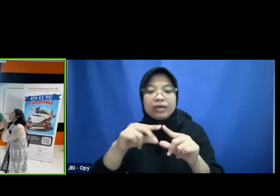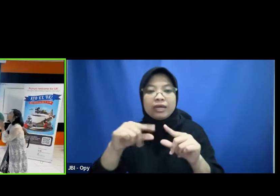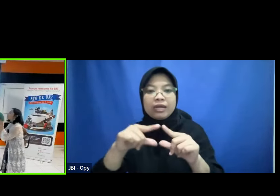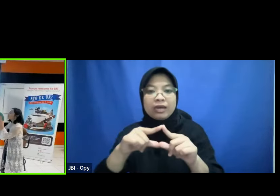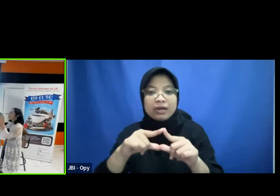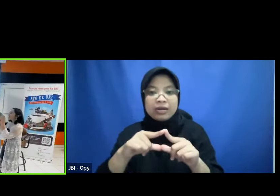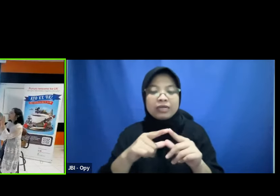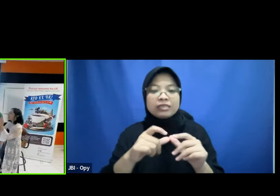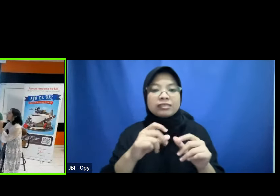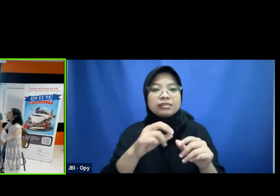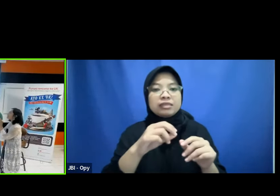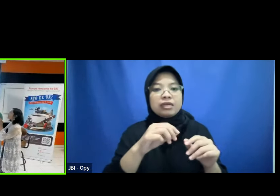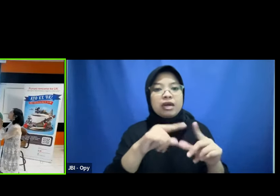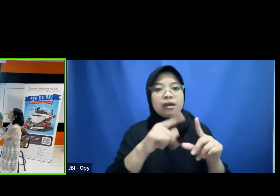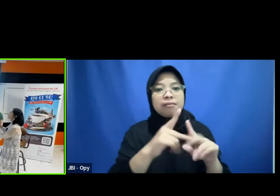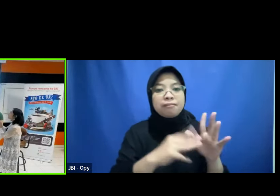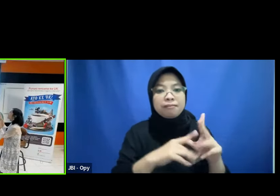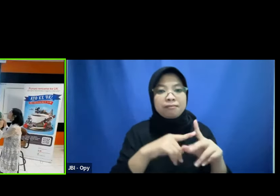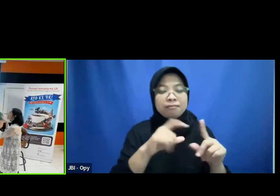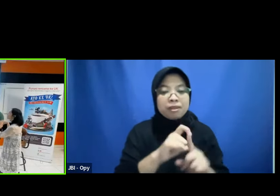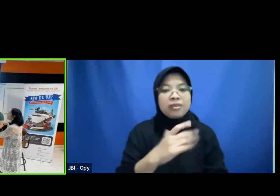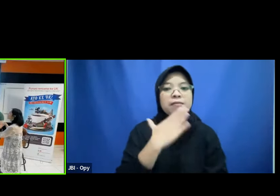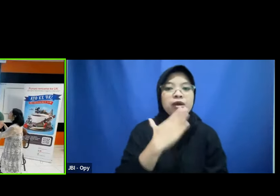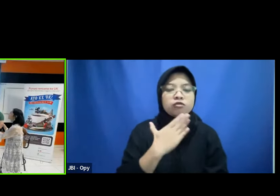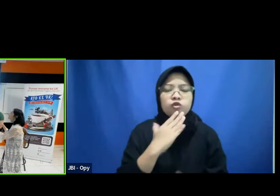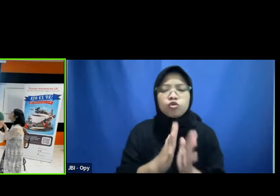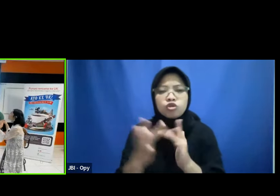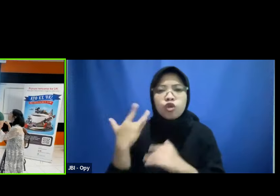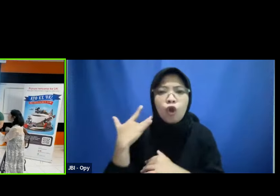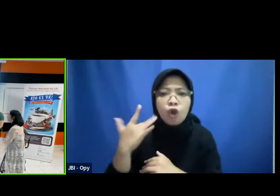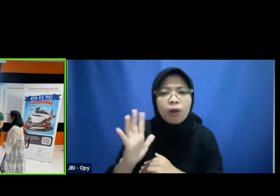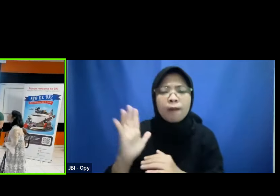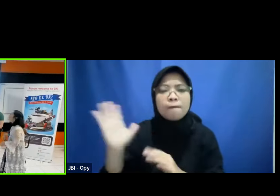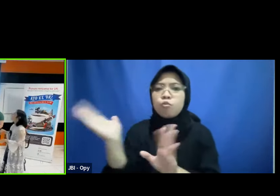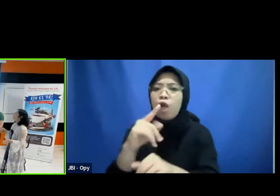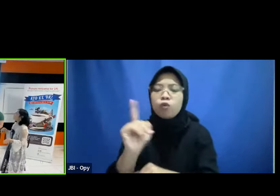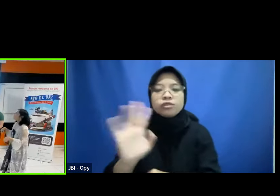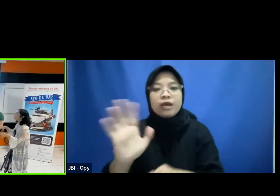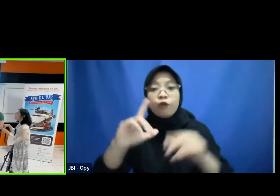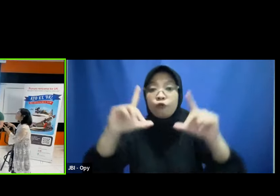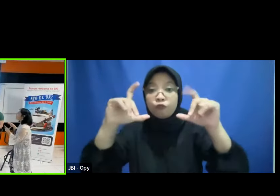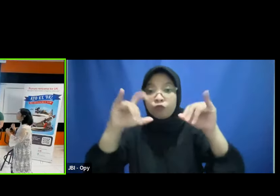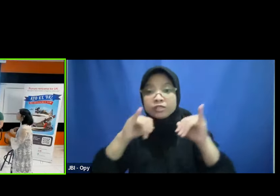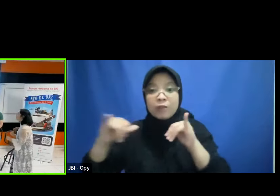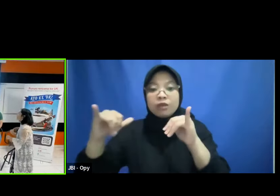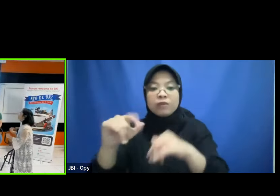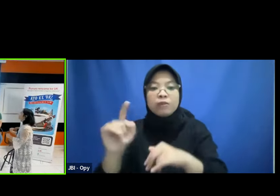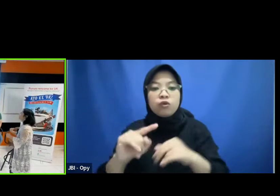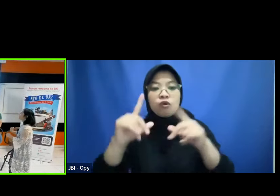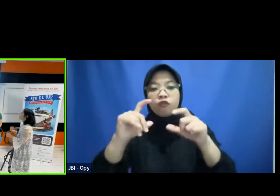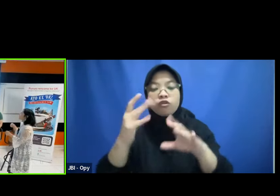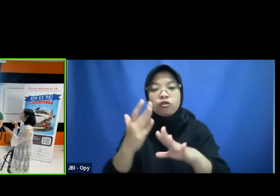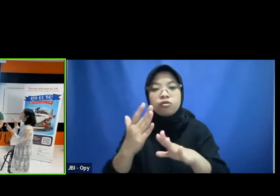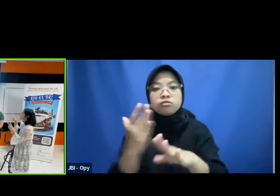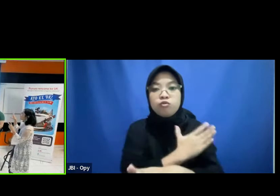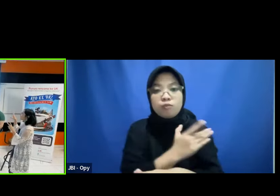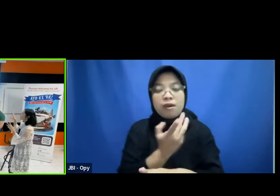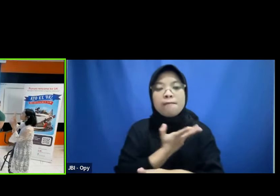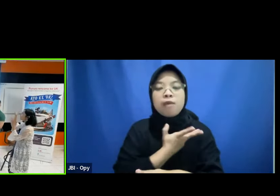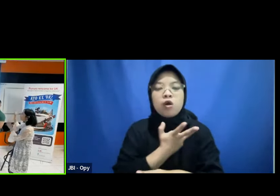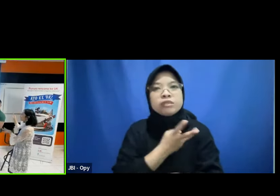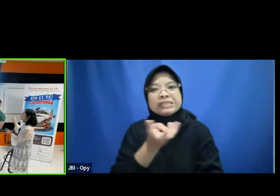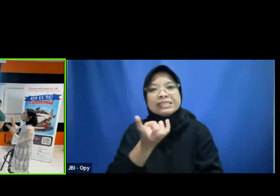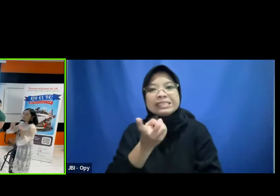Kak dan juga Kak Raras Tolong jangan pulang dulu habis ini kita mau foto bareng tapi sebelum kita foto kita mau ada